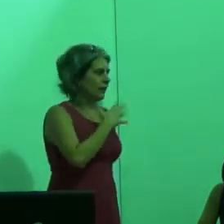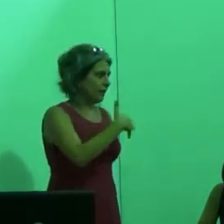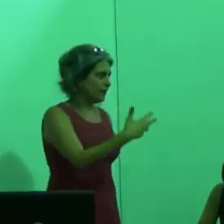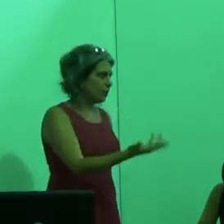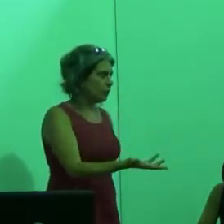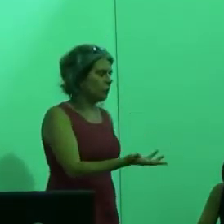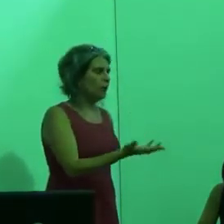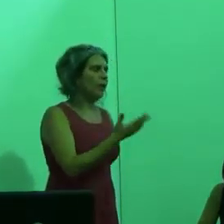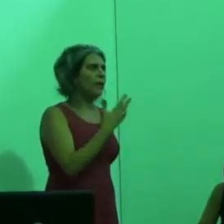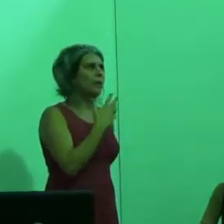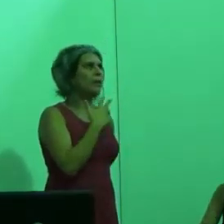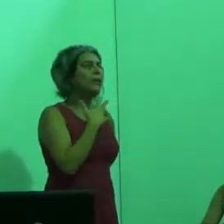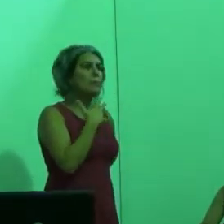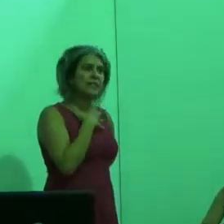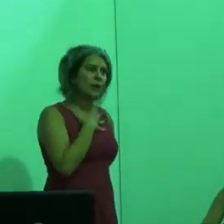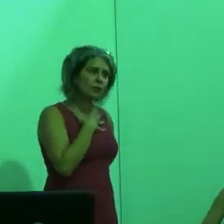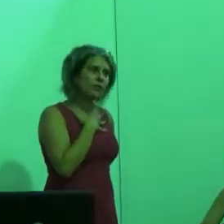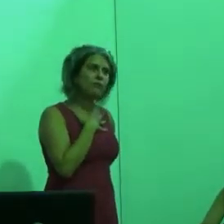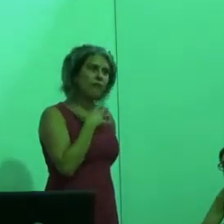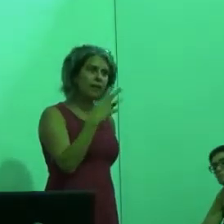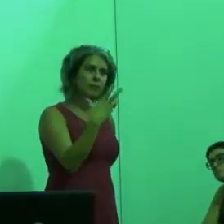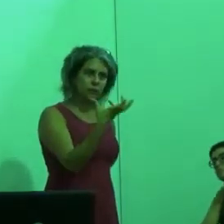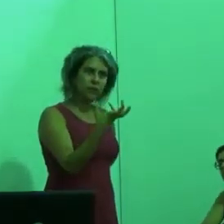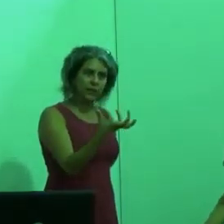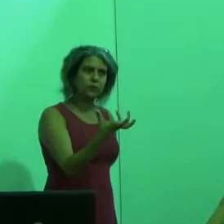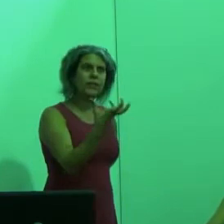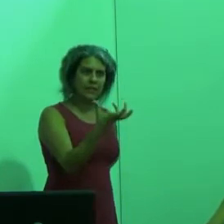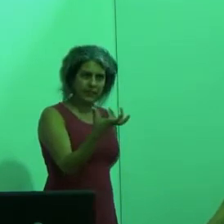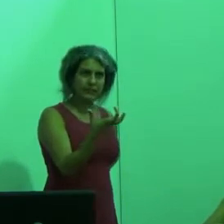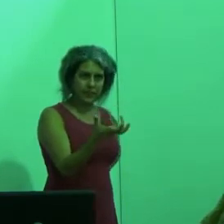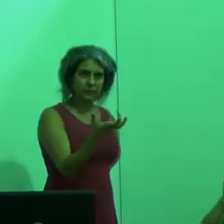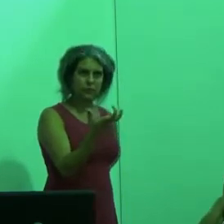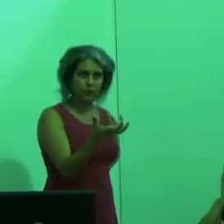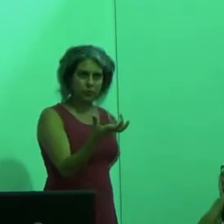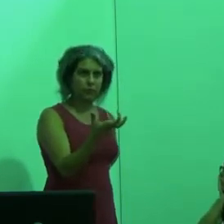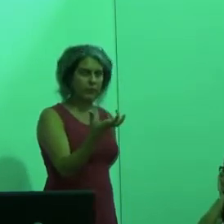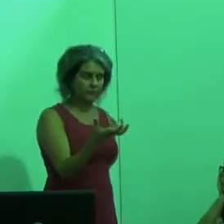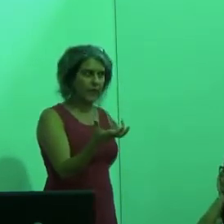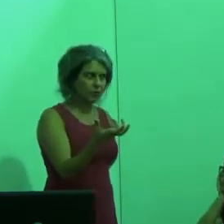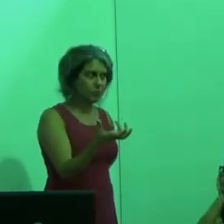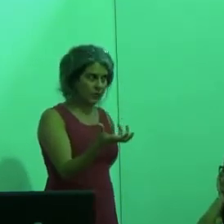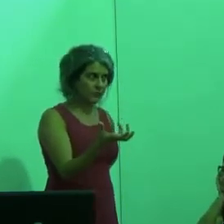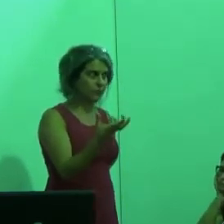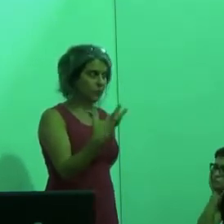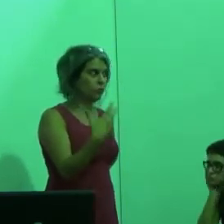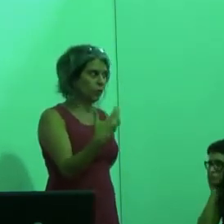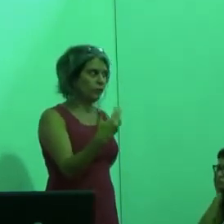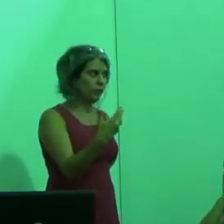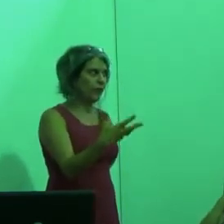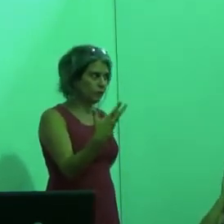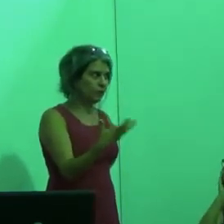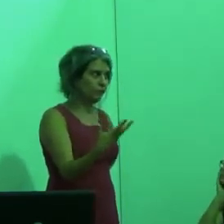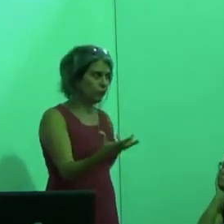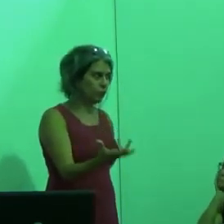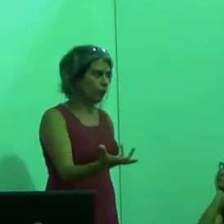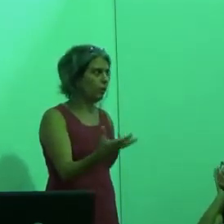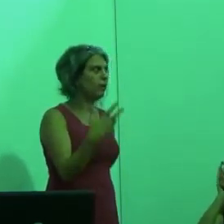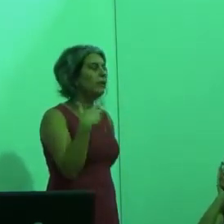esse tipo de problema, mas eu acho que isso vale para tudo aquilo que ganha status de obra. Acho mesmo. Isso tudo que eu vou falar, acho que funciona